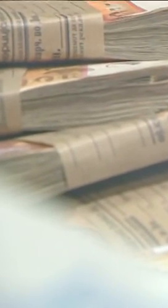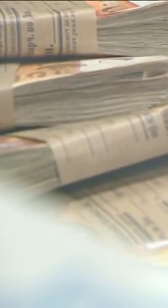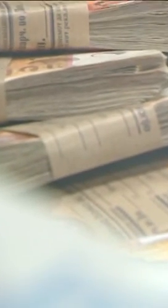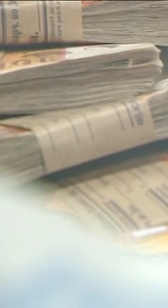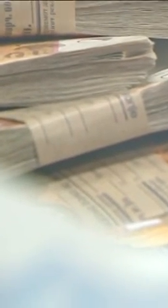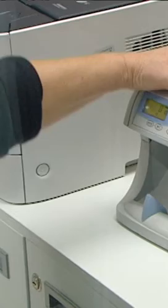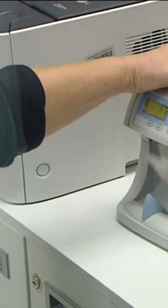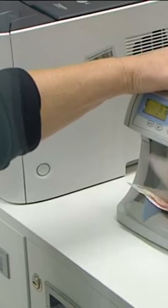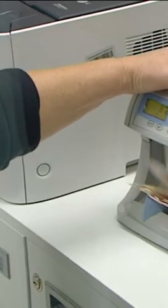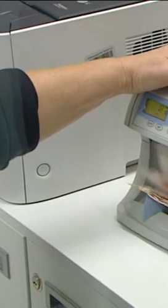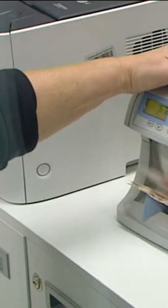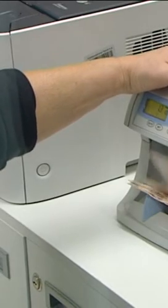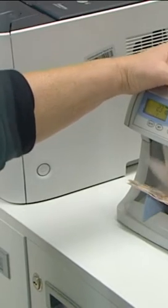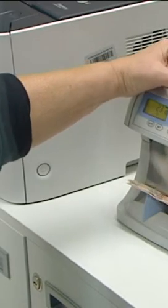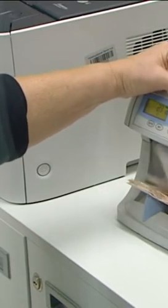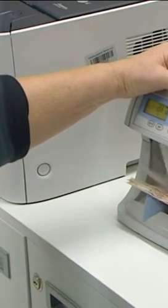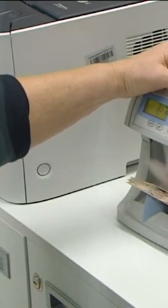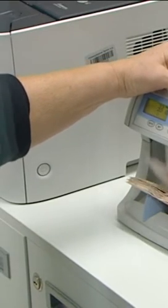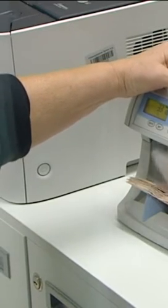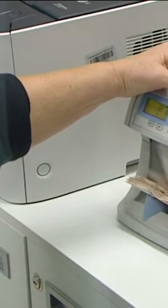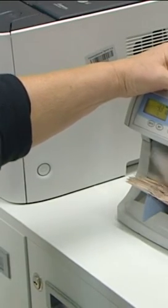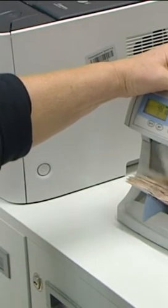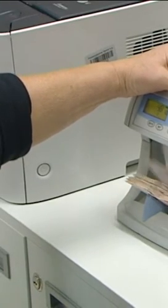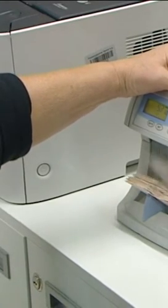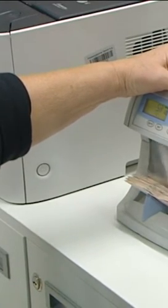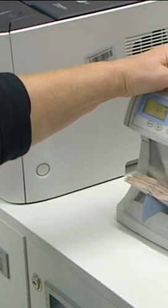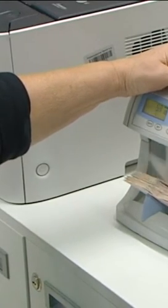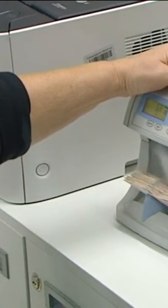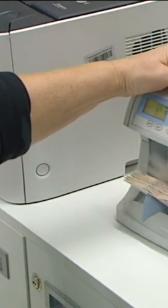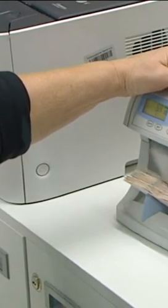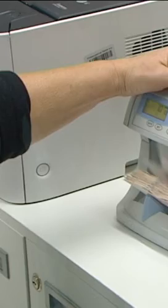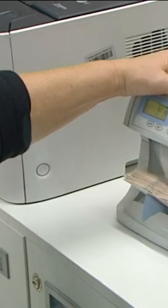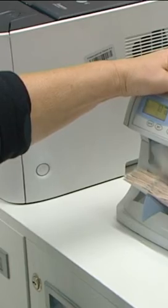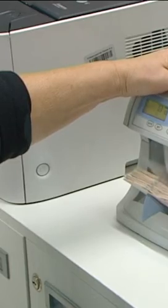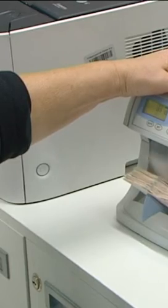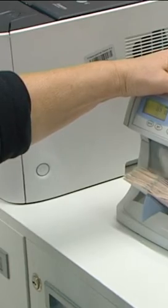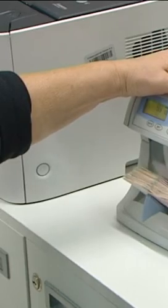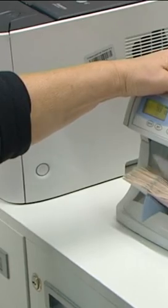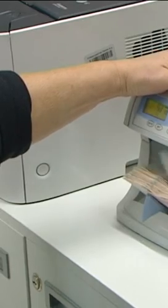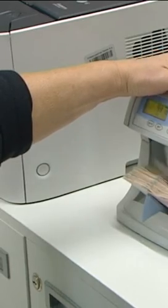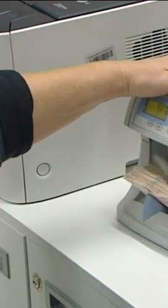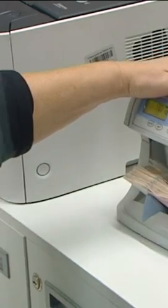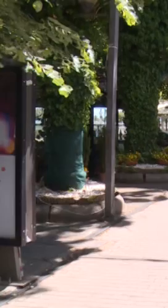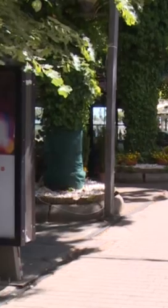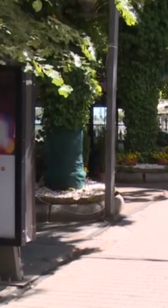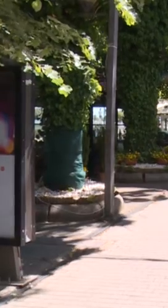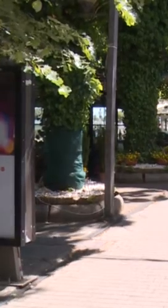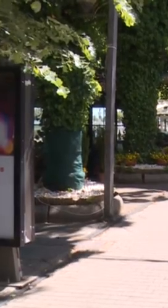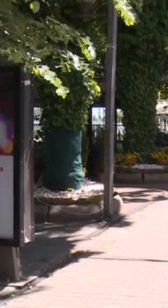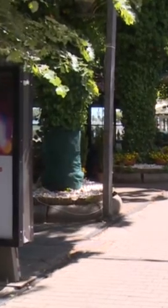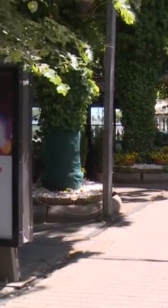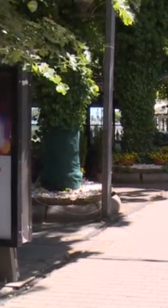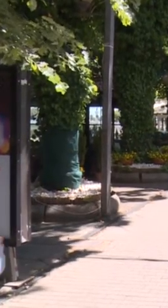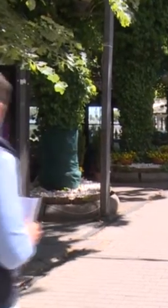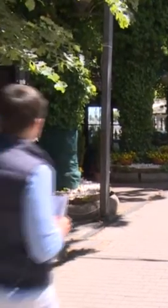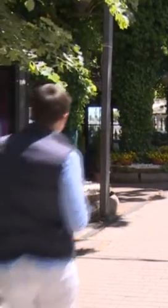досега аплицирале скоро 28.000 фирми со 157.000 вработени. Инаку компаниите во угостителството, туризмот и